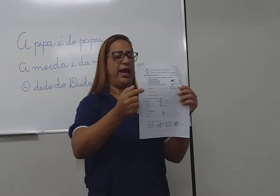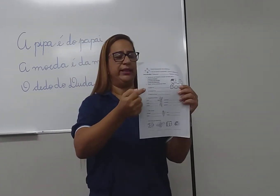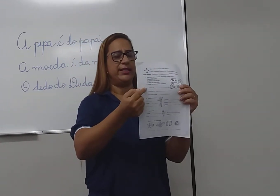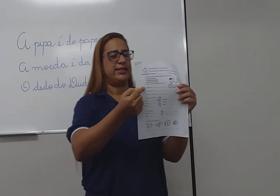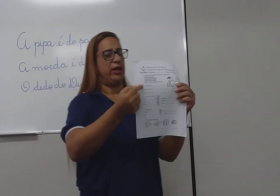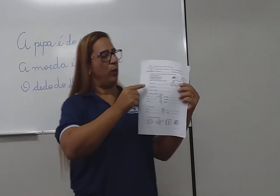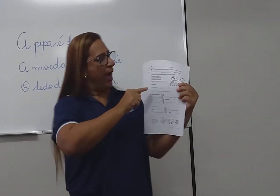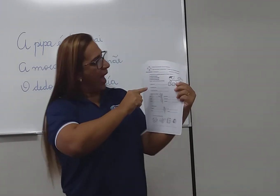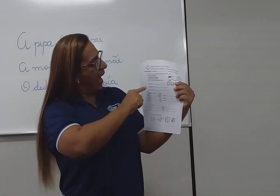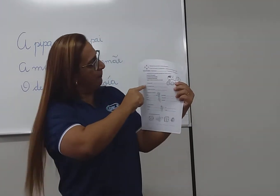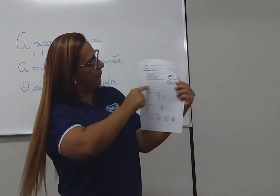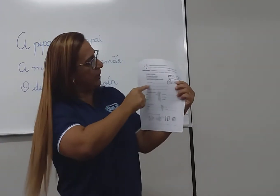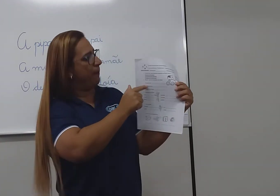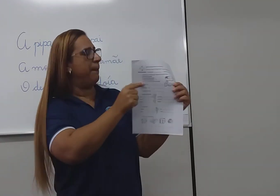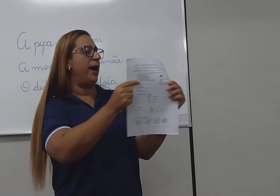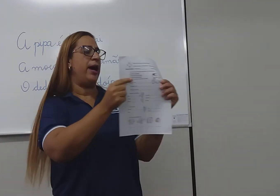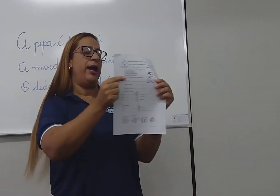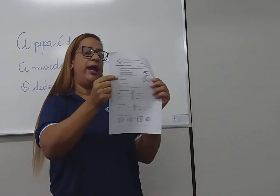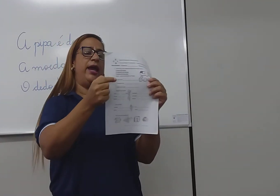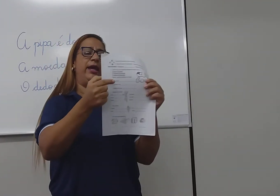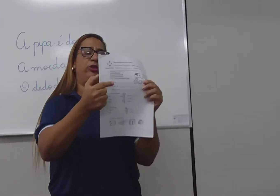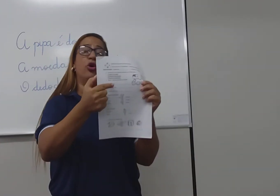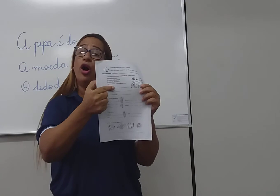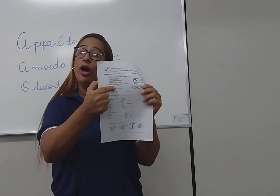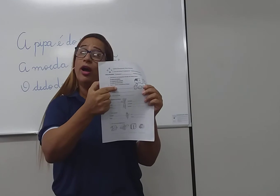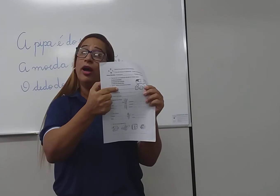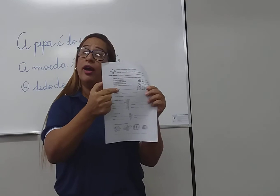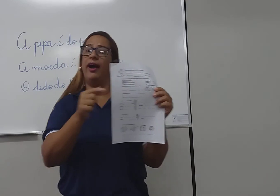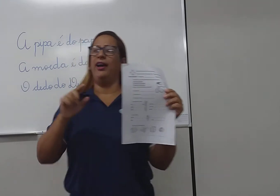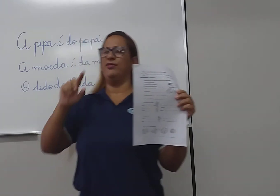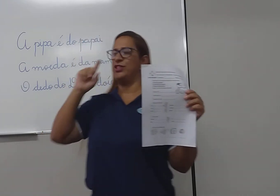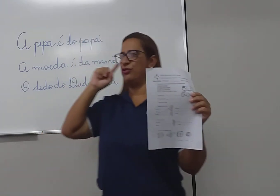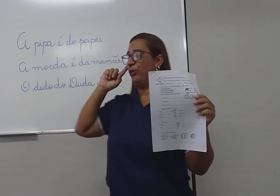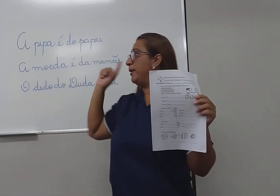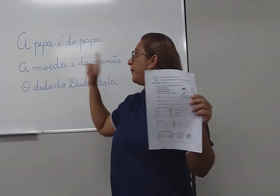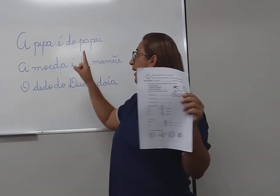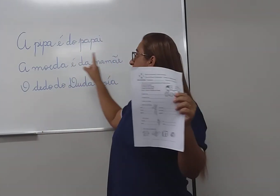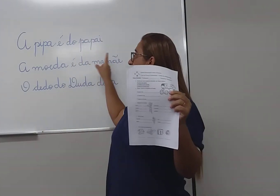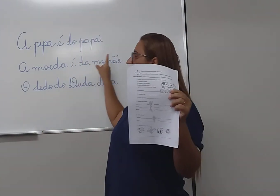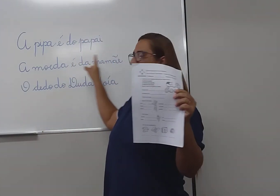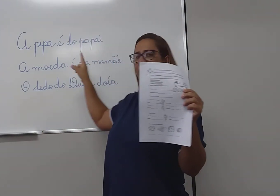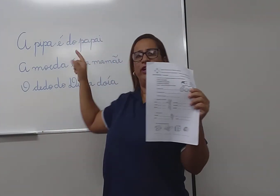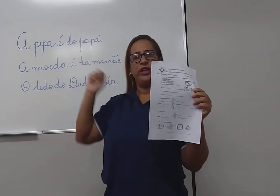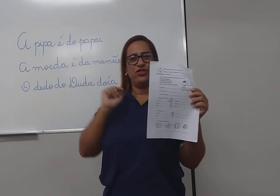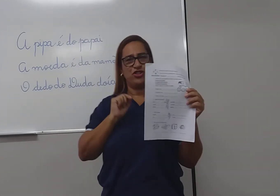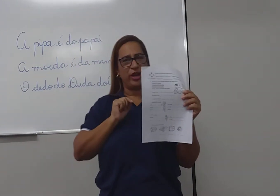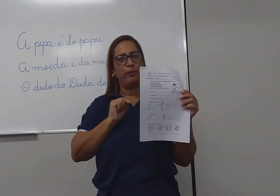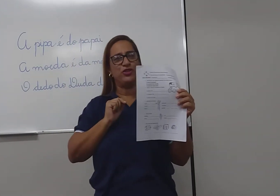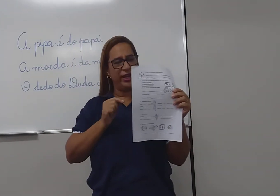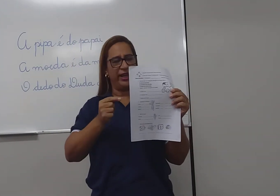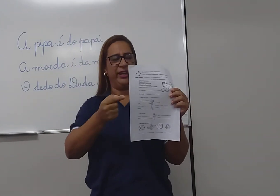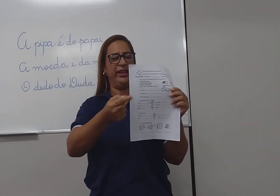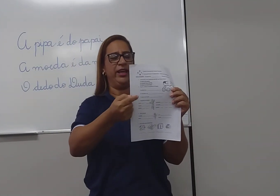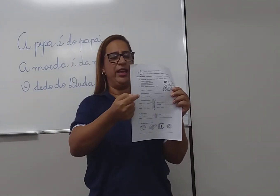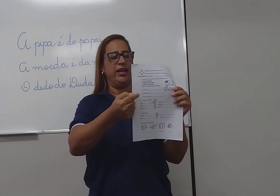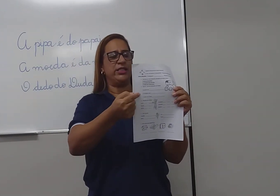tá dizendo, a pipa é do... Aí vocês vão lembrar aqui, ó, que a gente acabou de ler.